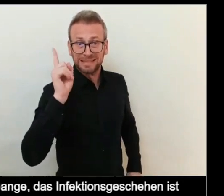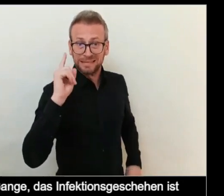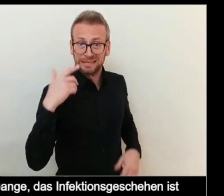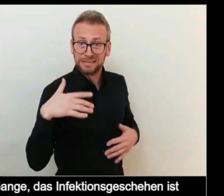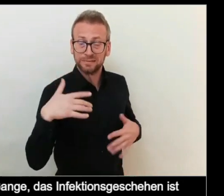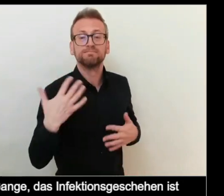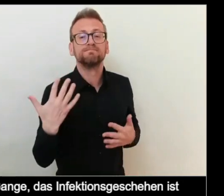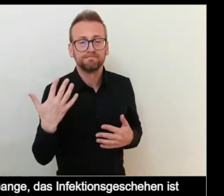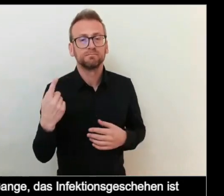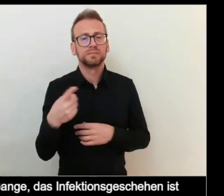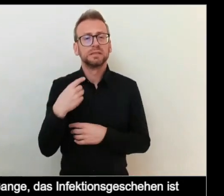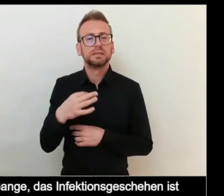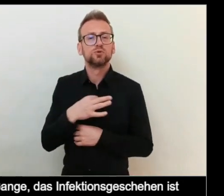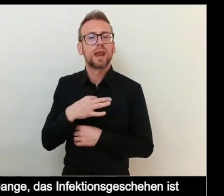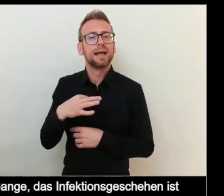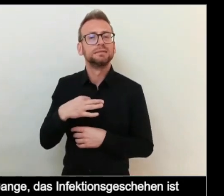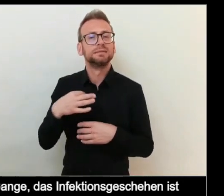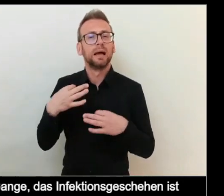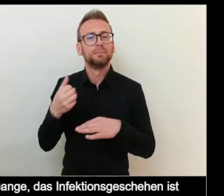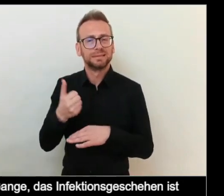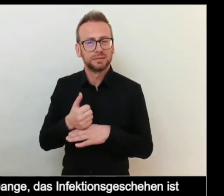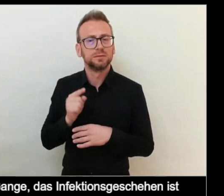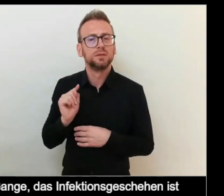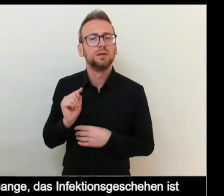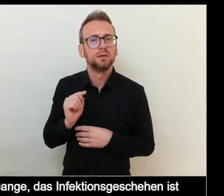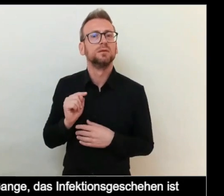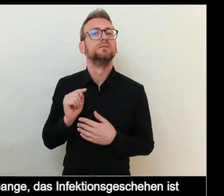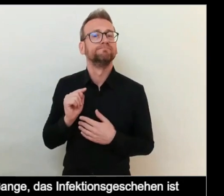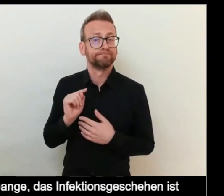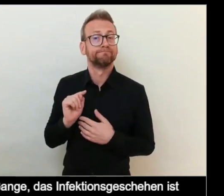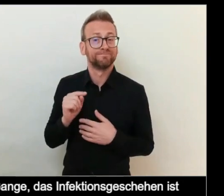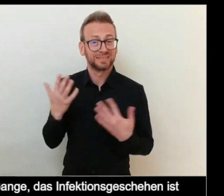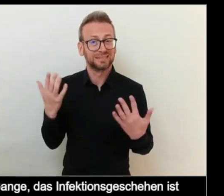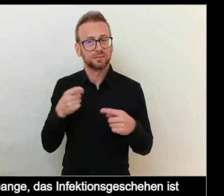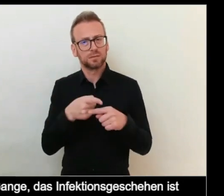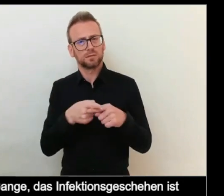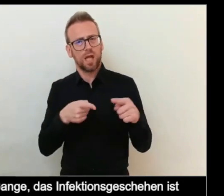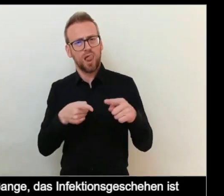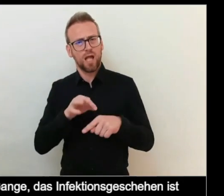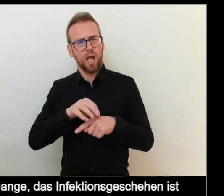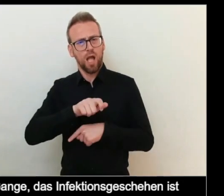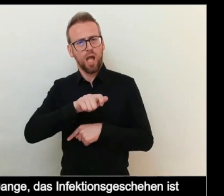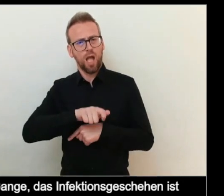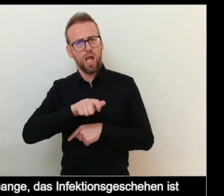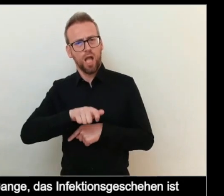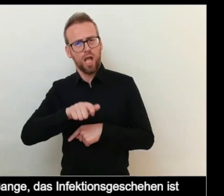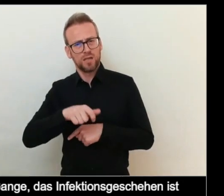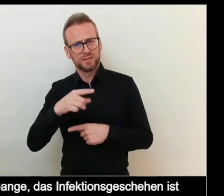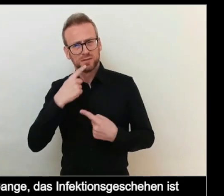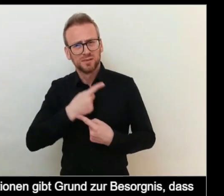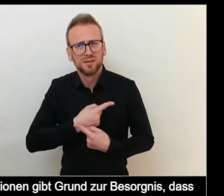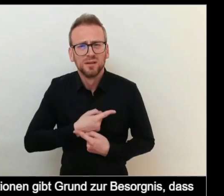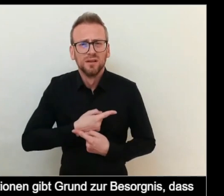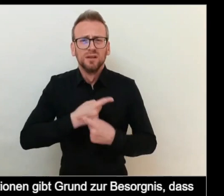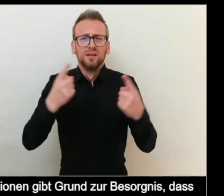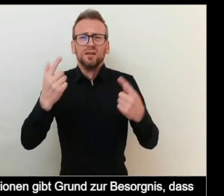gefasst. Mit Blick auf die Rechtslage, die jetzt im Laufe der Woche kommen wird. Sie kennen ja alle die Diskussion auf der Bundesebene